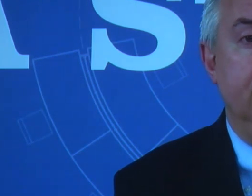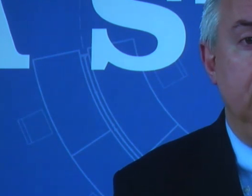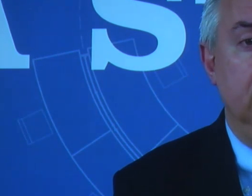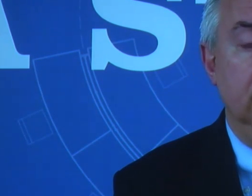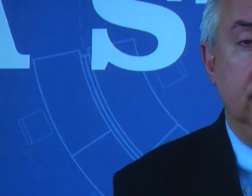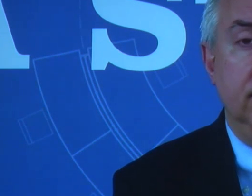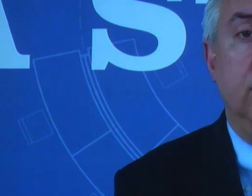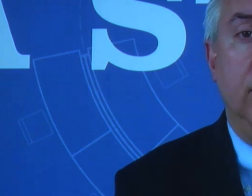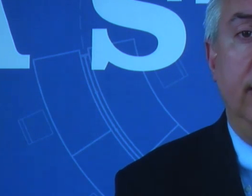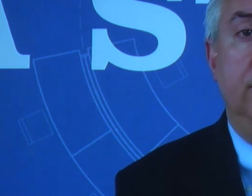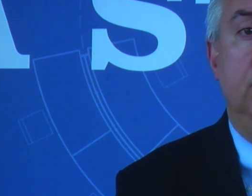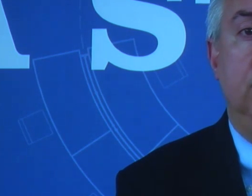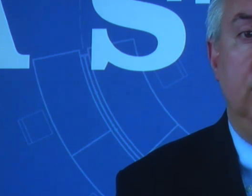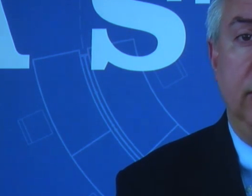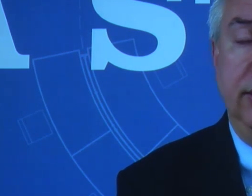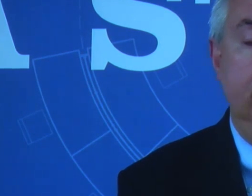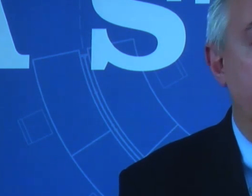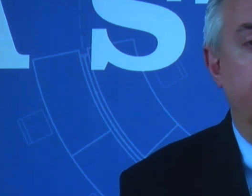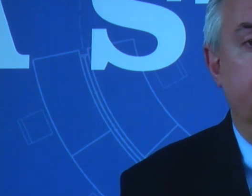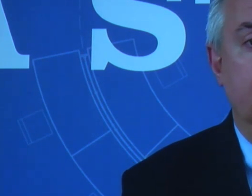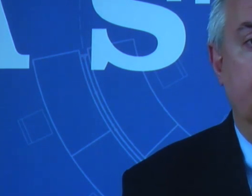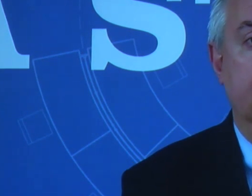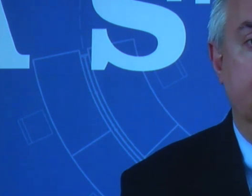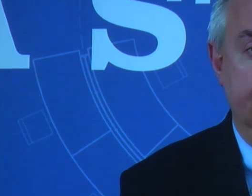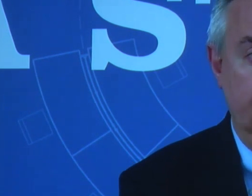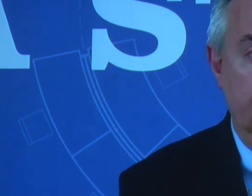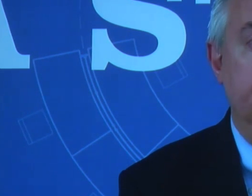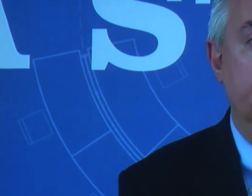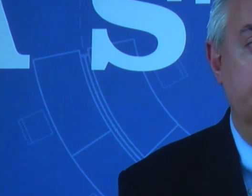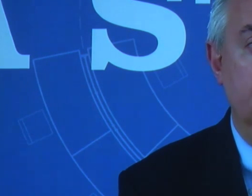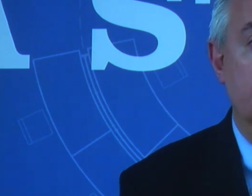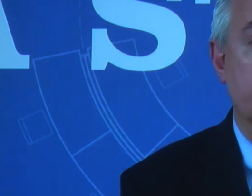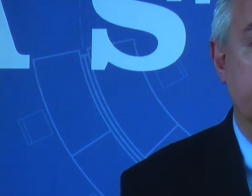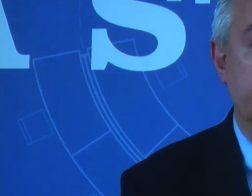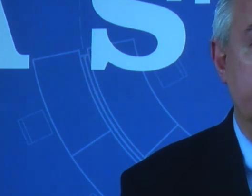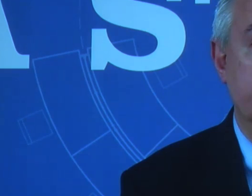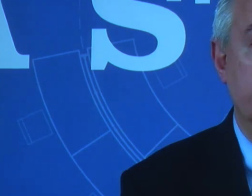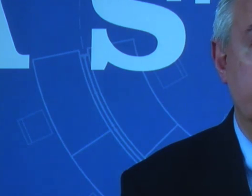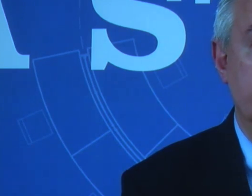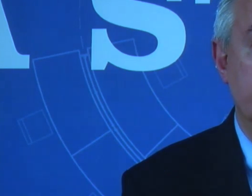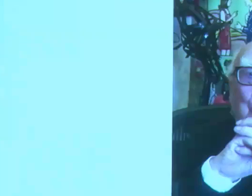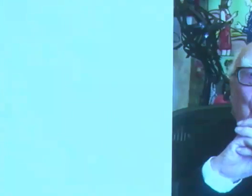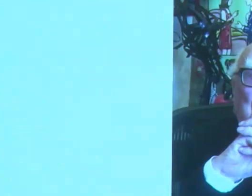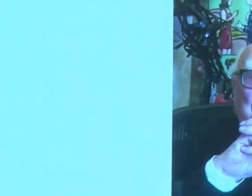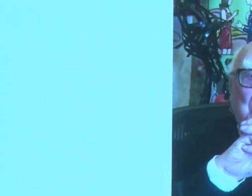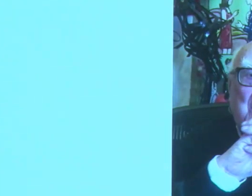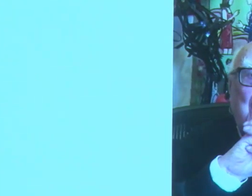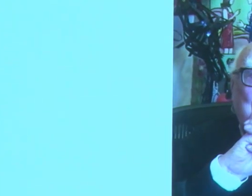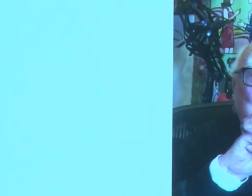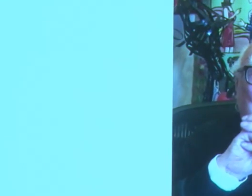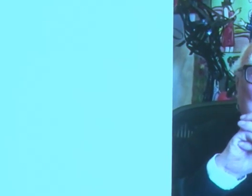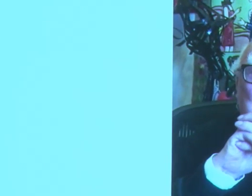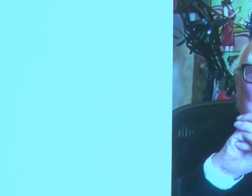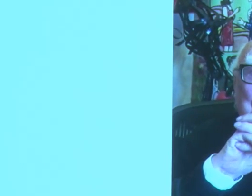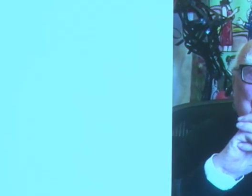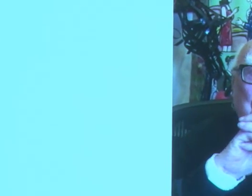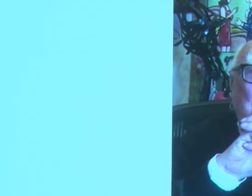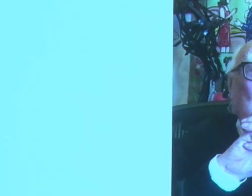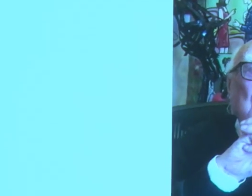pensatoio del quale tutti noi in una maniera o nell'altra abbiamo bisogno amo molto la città di